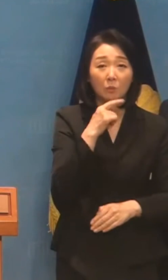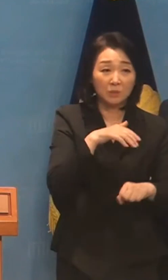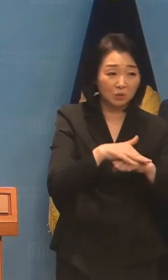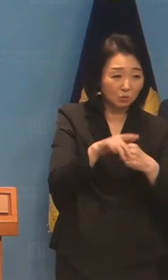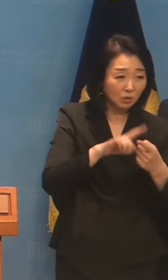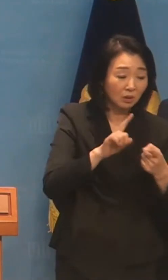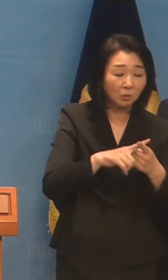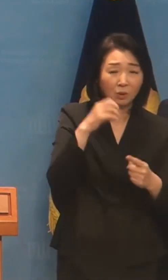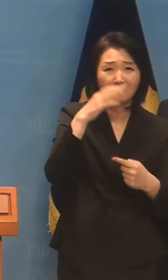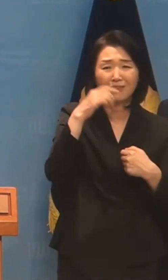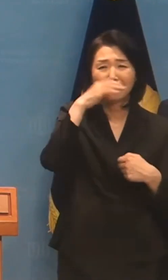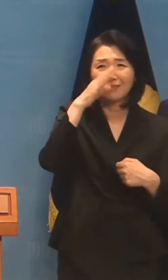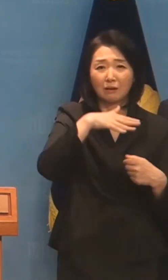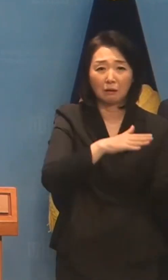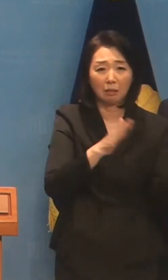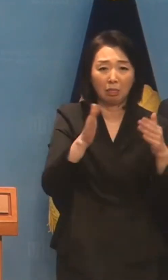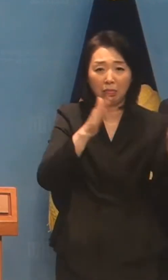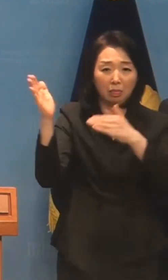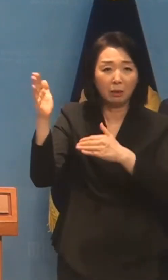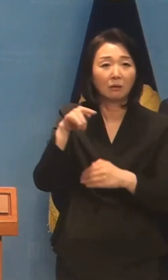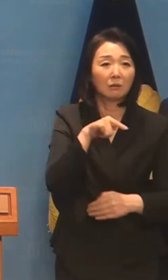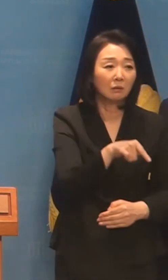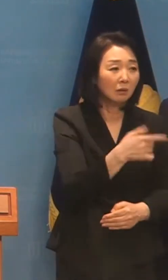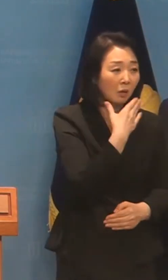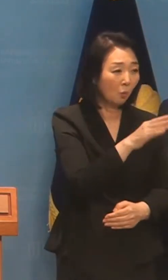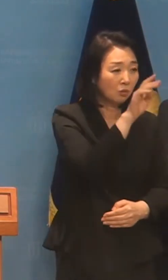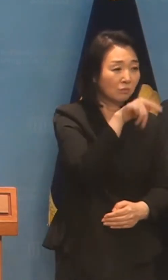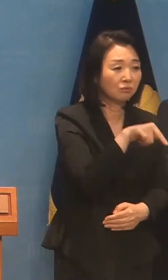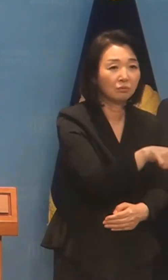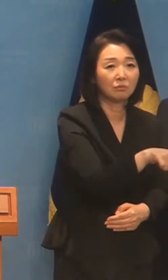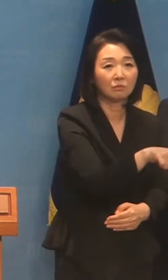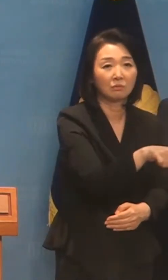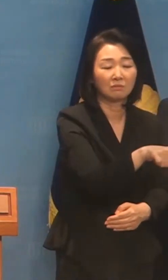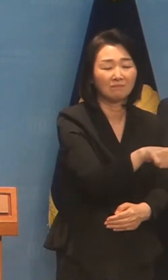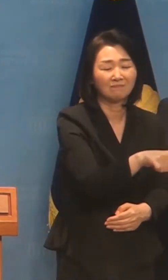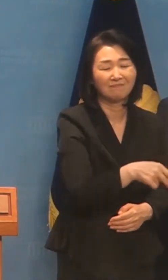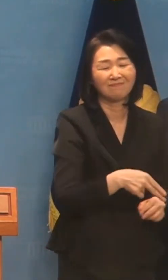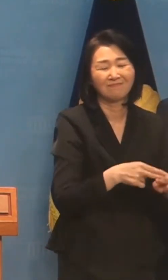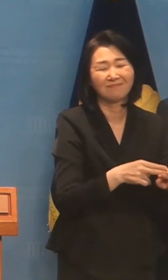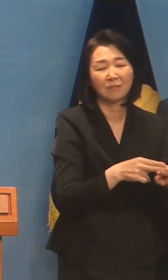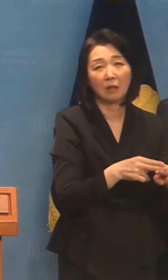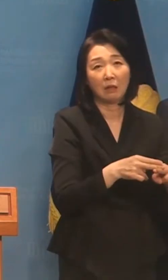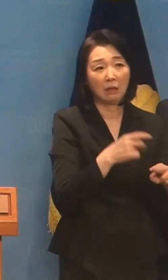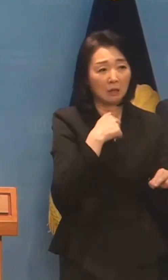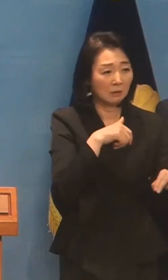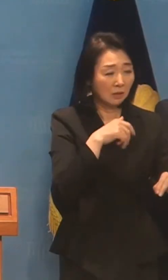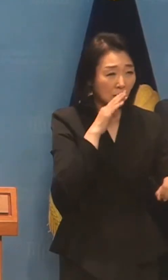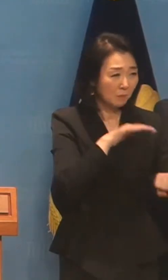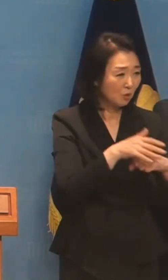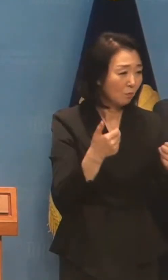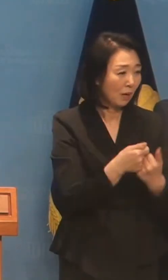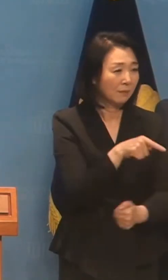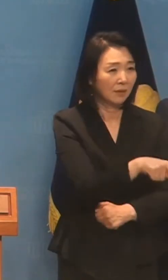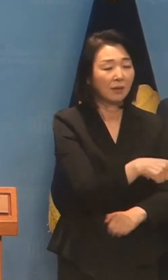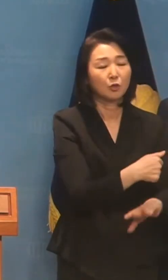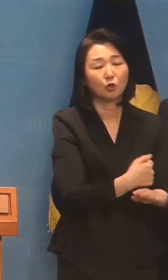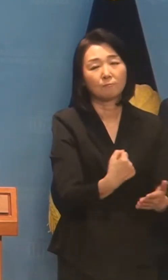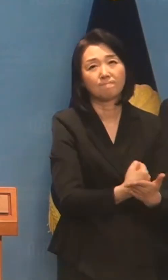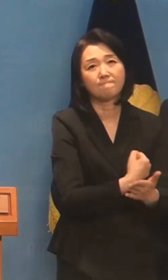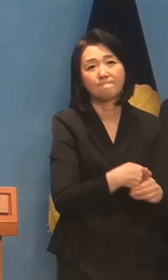절차를 형식적인 통과 의뢰로 전락시킨 복지부의 이러한 독성과 반민주적 행태를 규탄하지 않을 수